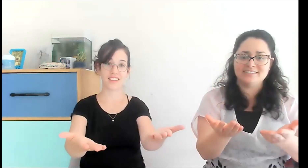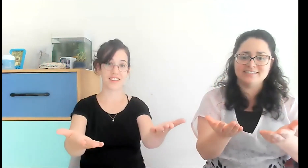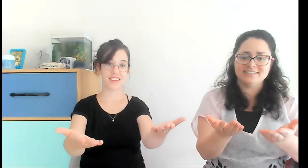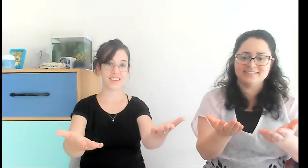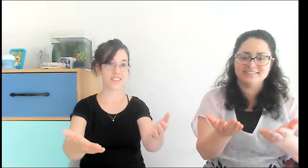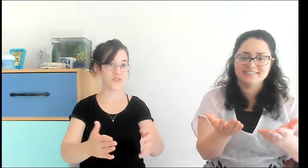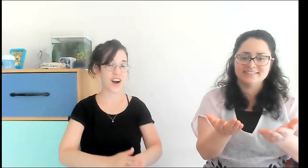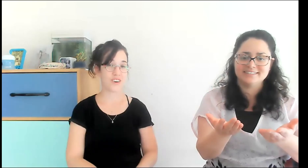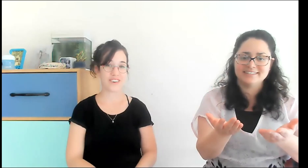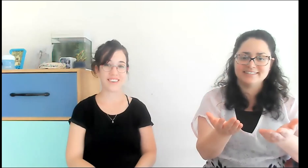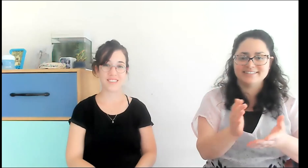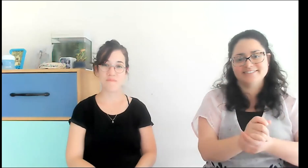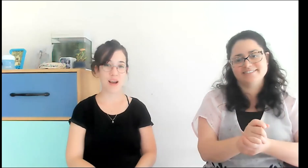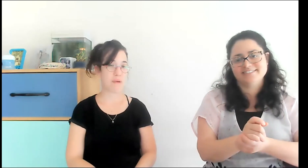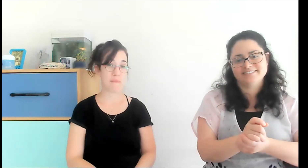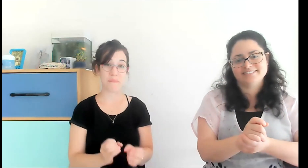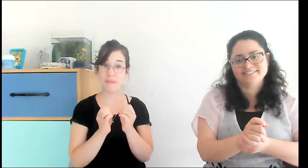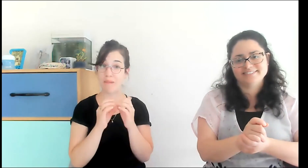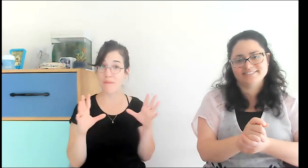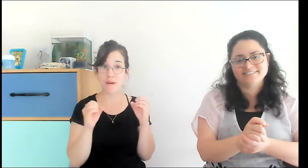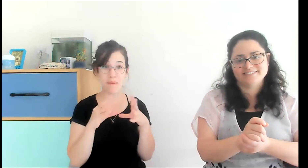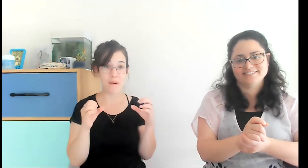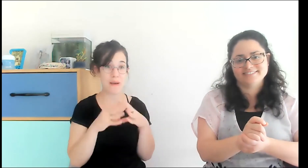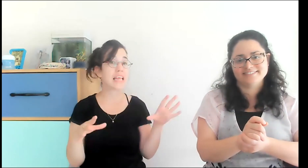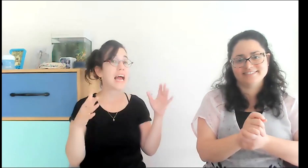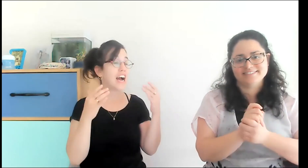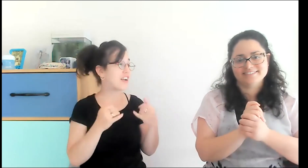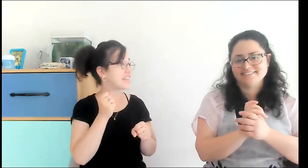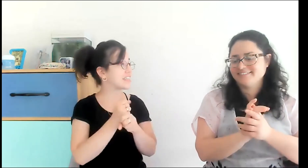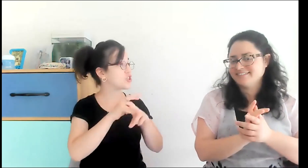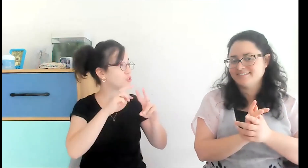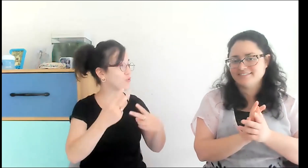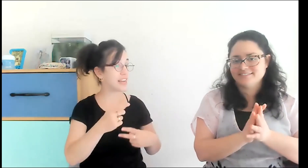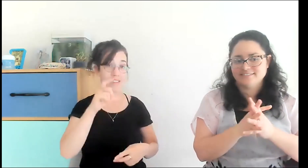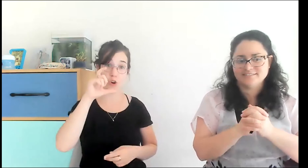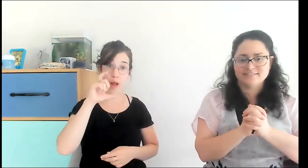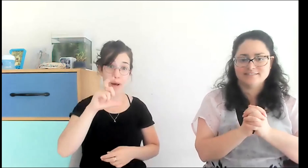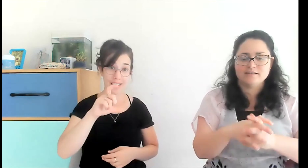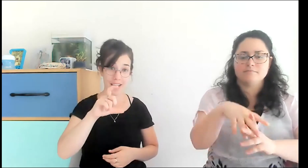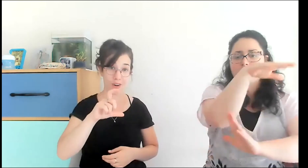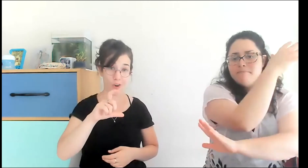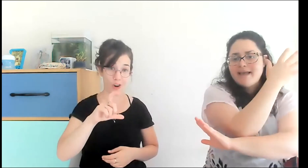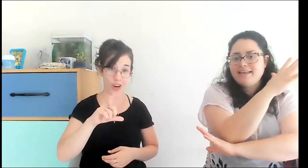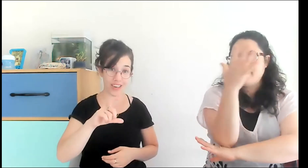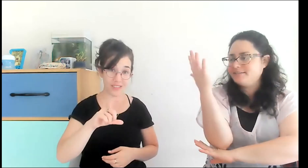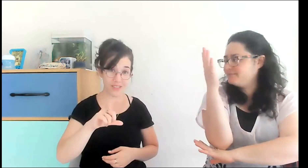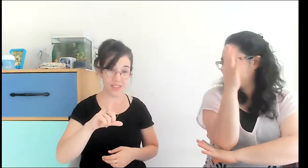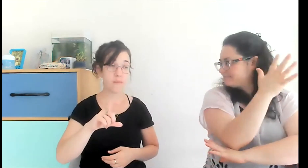השיר. וואו, מהמם, מהמם, מהמם, מהמם. עכשיו נעשה שוב את כל הבית האחרון מהאילן.